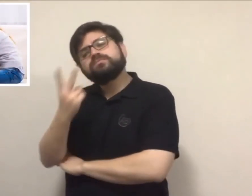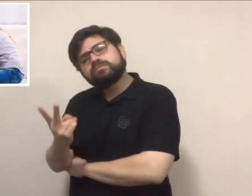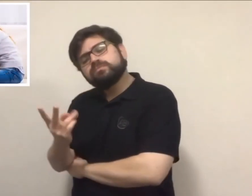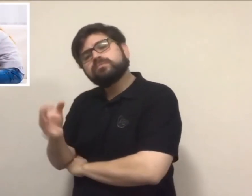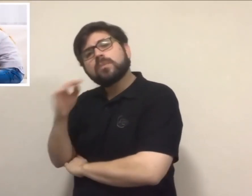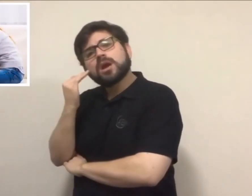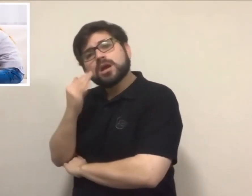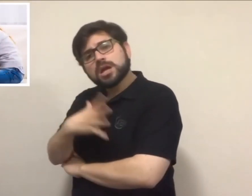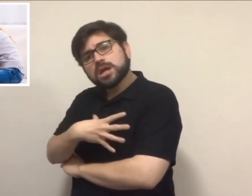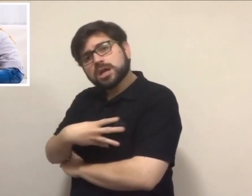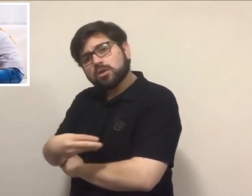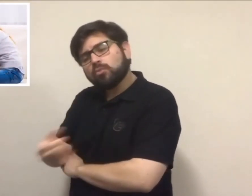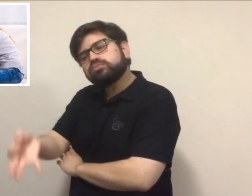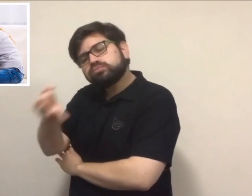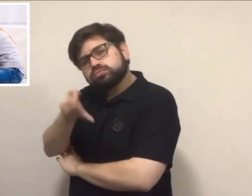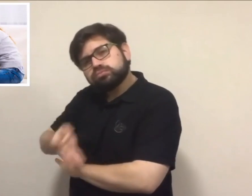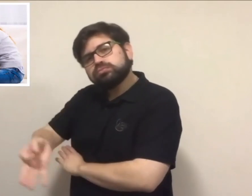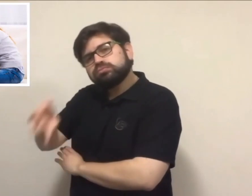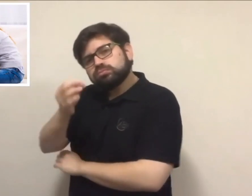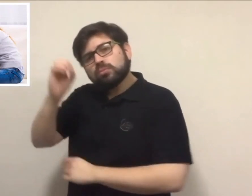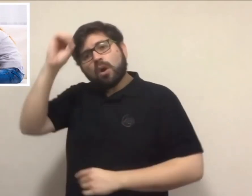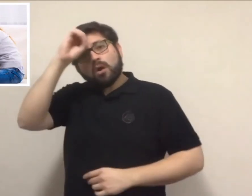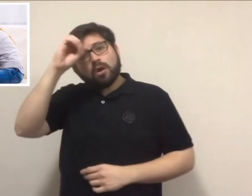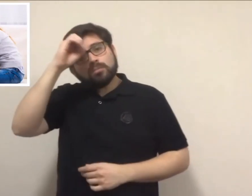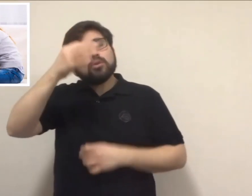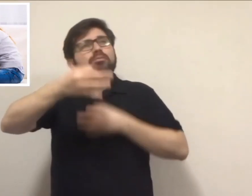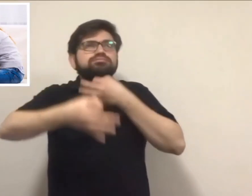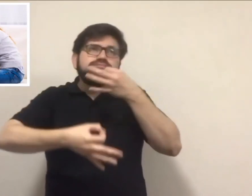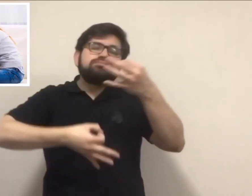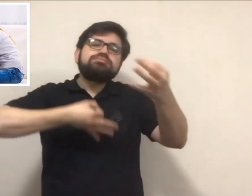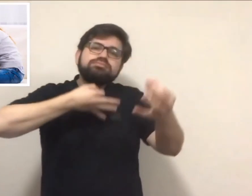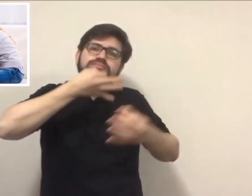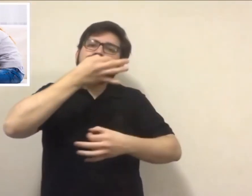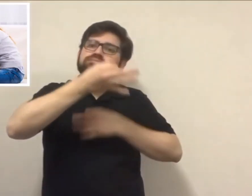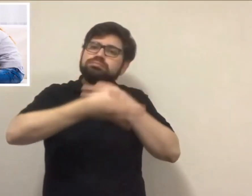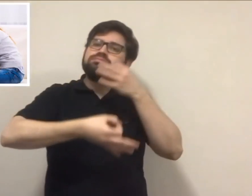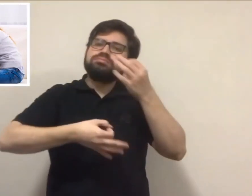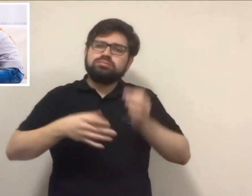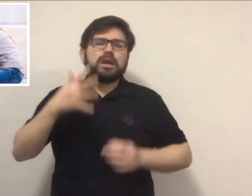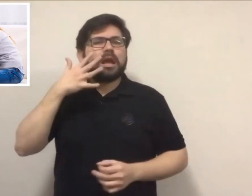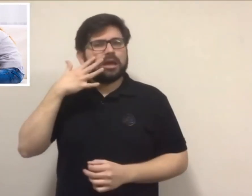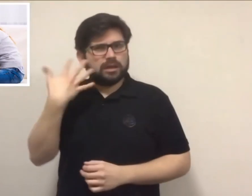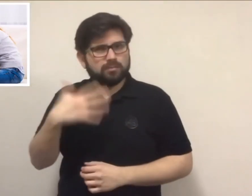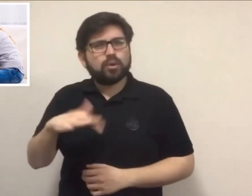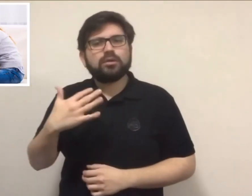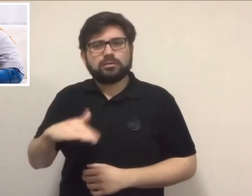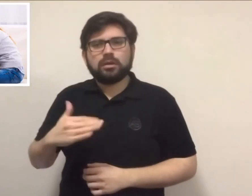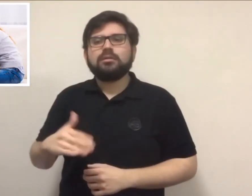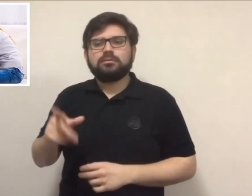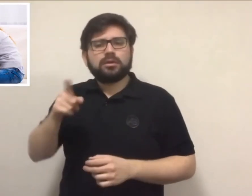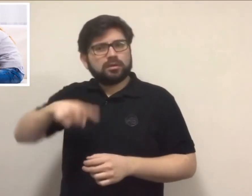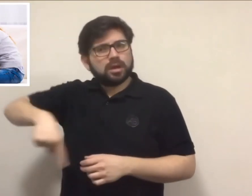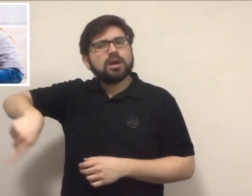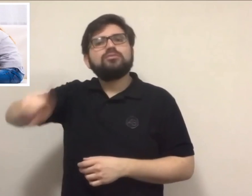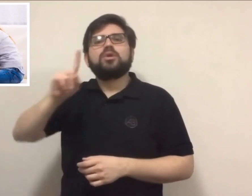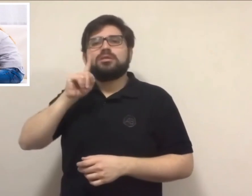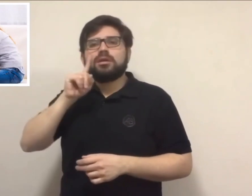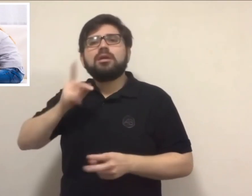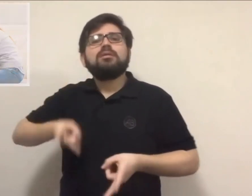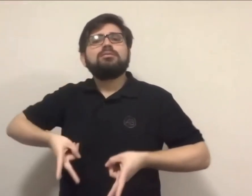tu mamá o tu papá, pueden preguntarte y tú puedes opinar sobre algunas cosas. Es